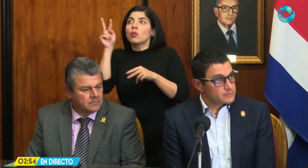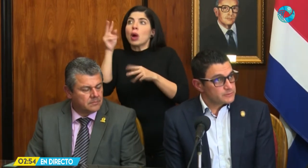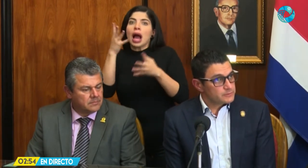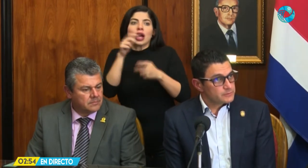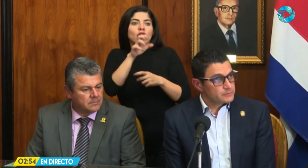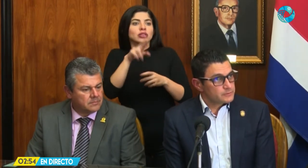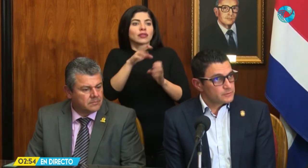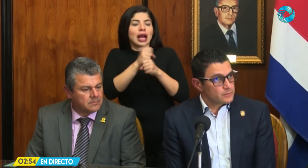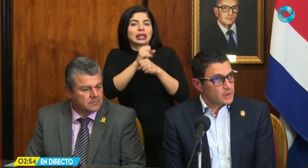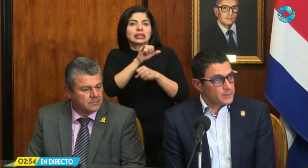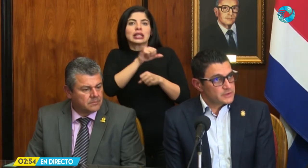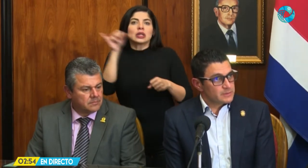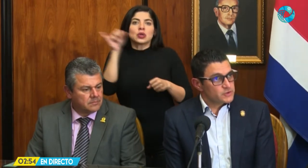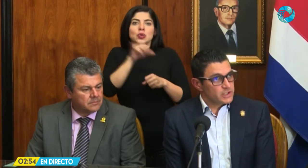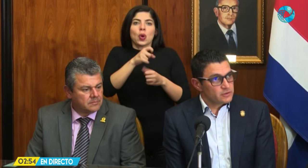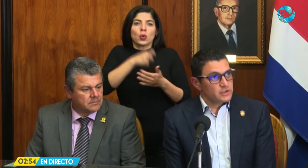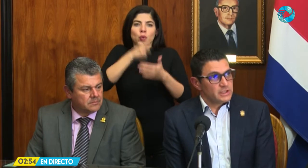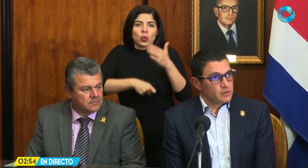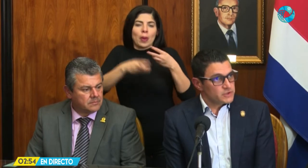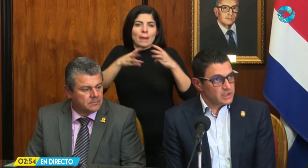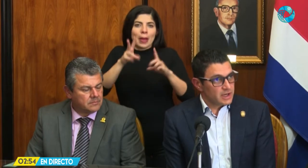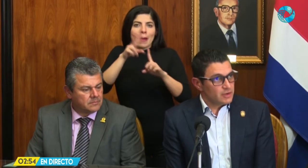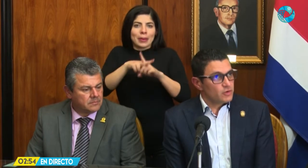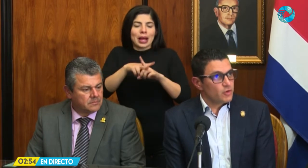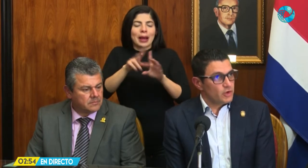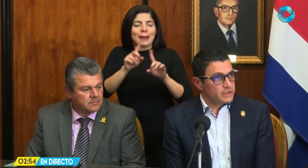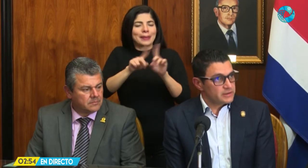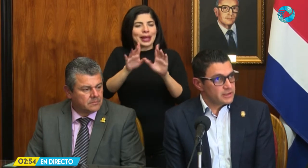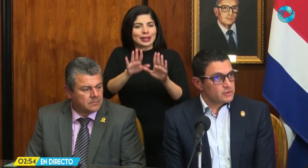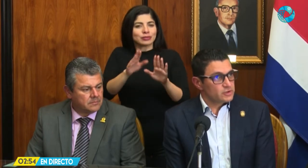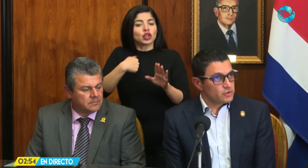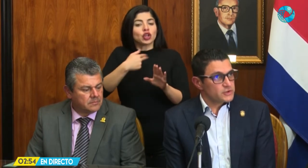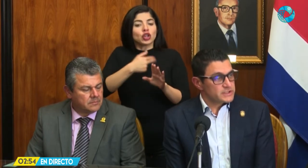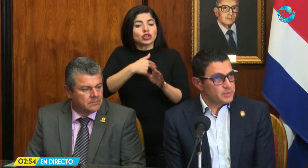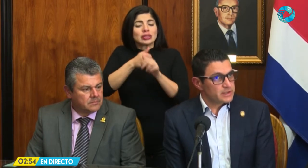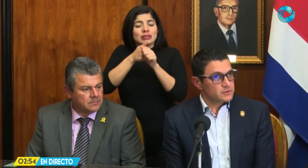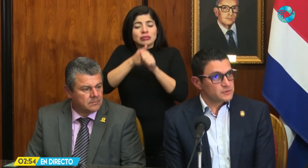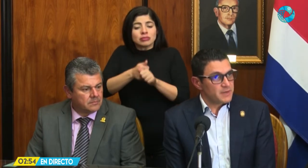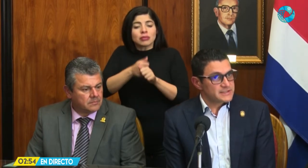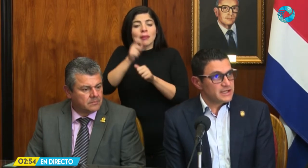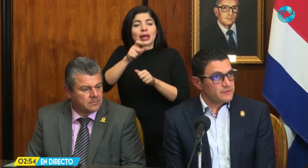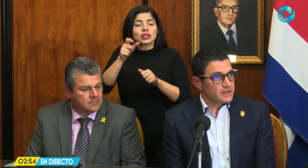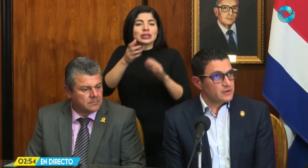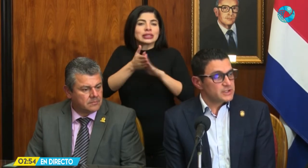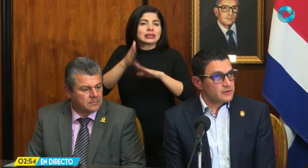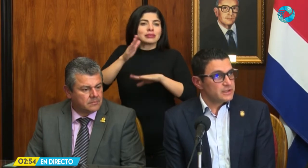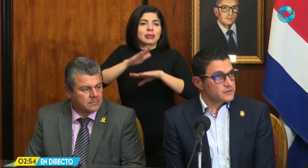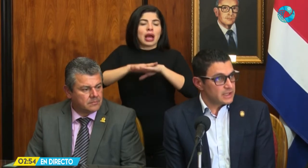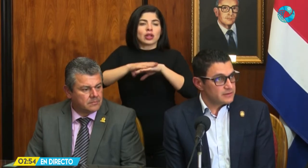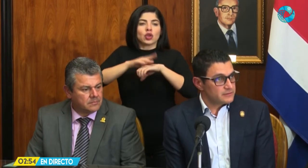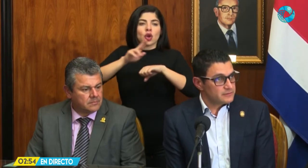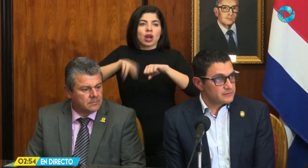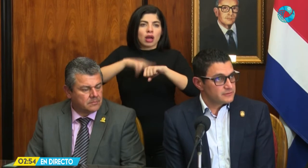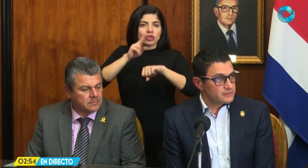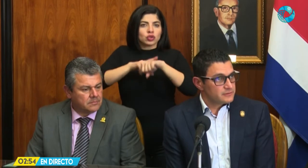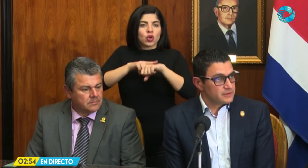mismo. Pero estamos siendo, y lo hemos indicado, con el criterio de todos los expertos más calificados a nivel